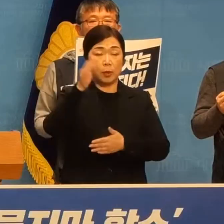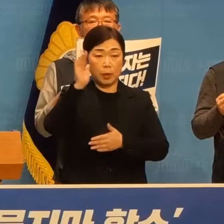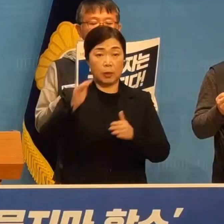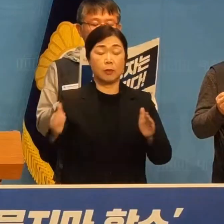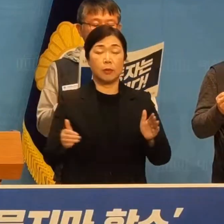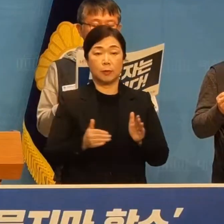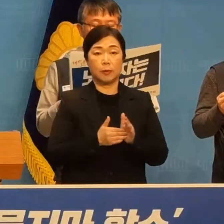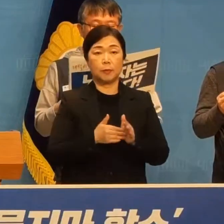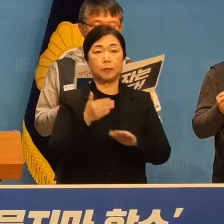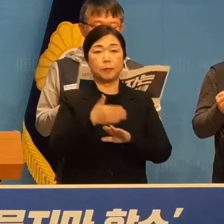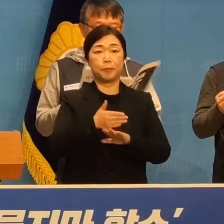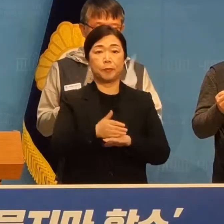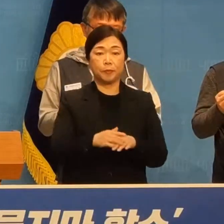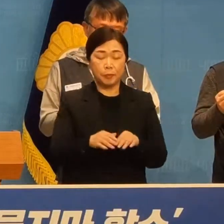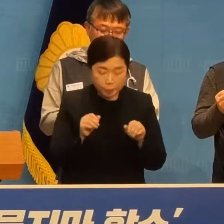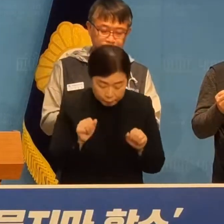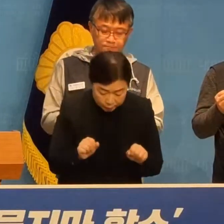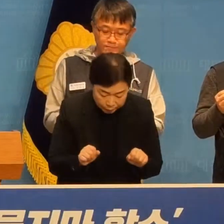마치도록 하겠습니다. 감사합니다.